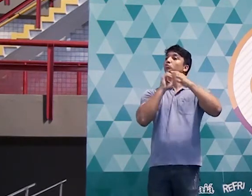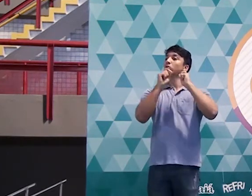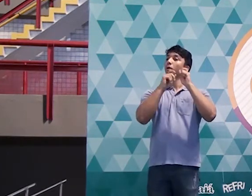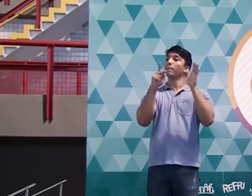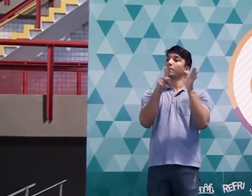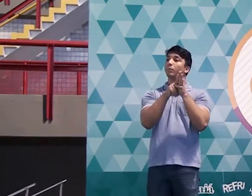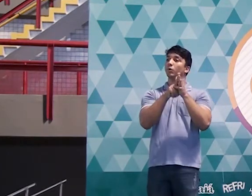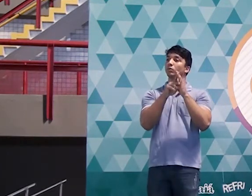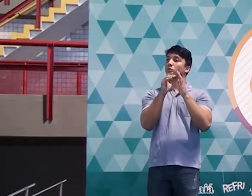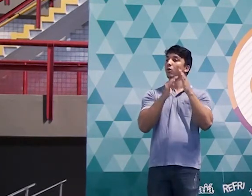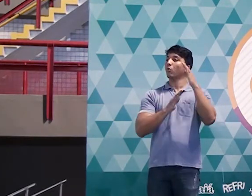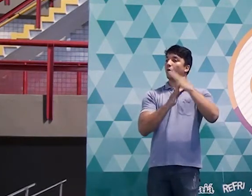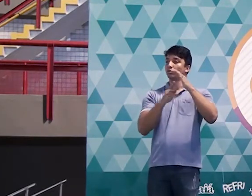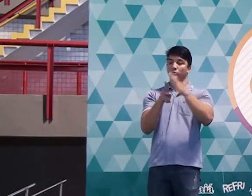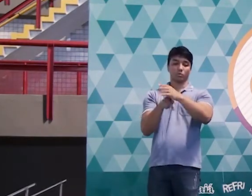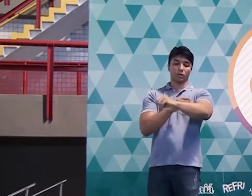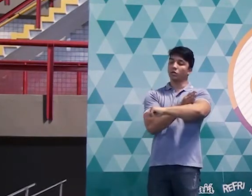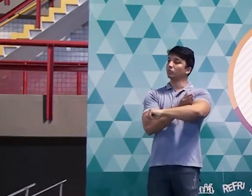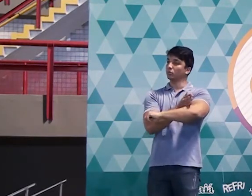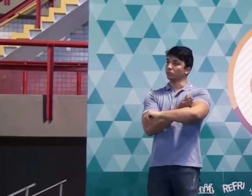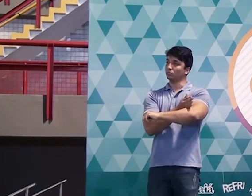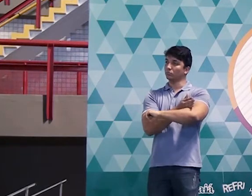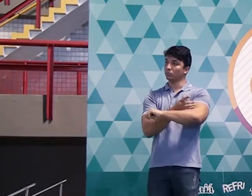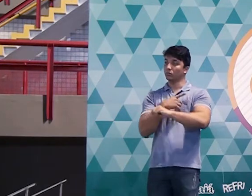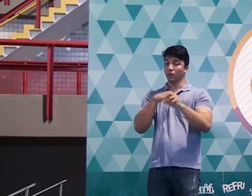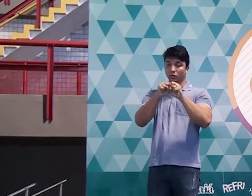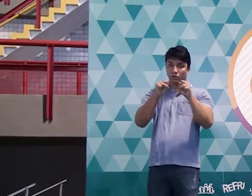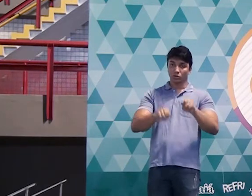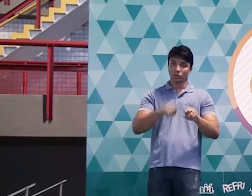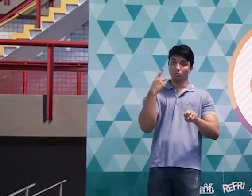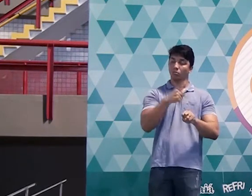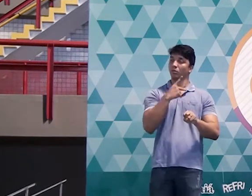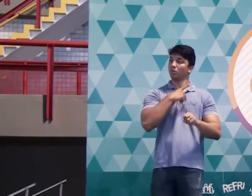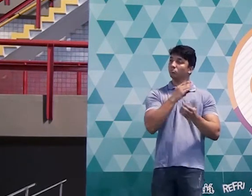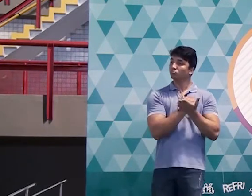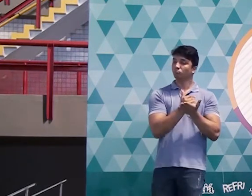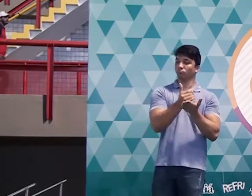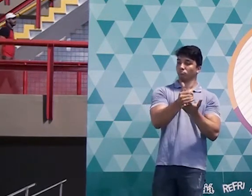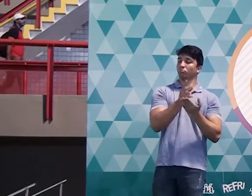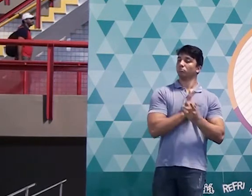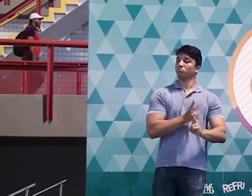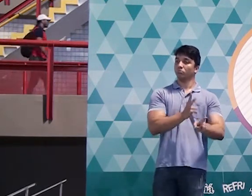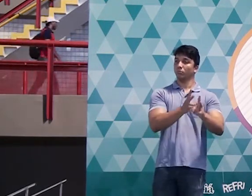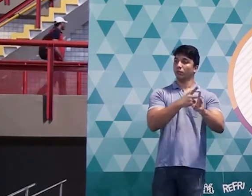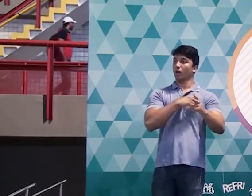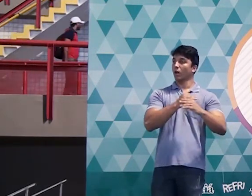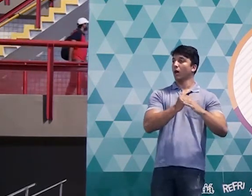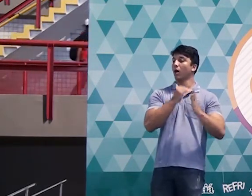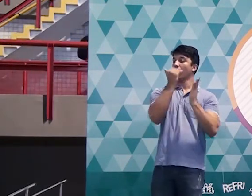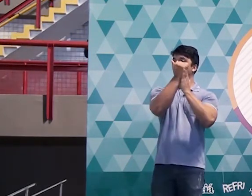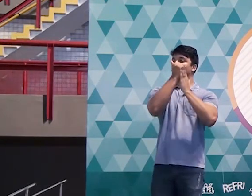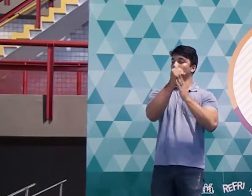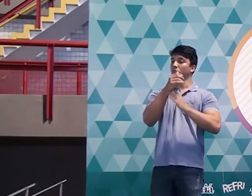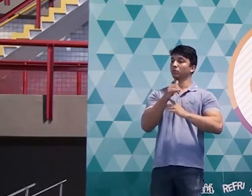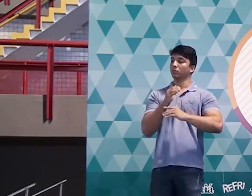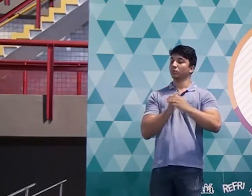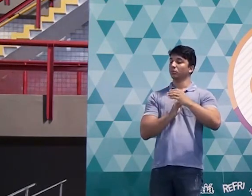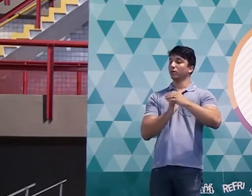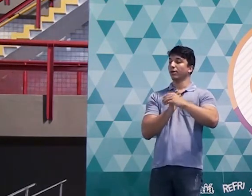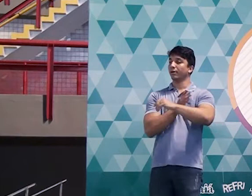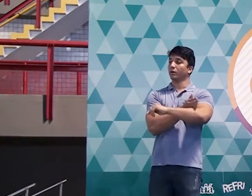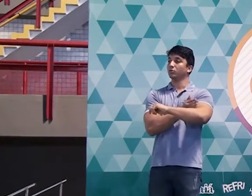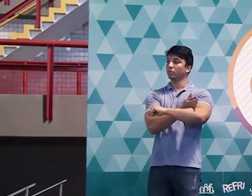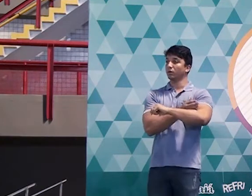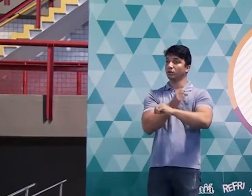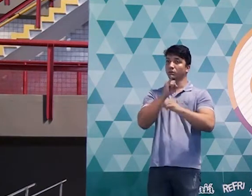auge da Idade Média. Então enquanto o sistema feudal estiver vigorando, Alta Idade Média. Quando o sistema feudal